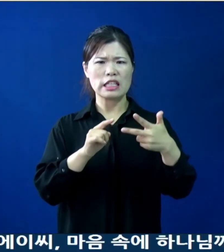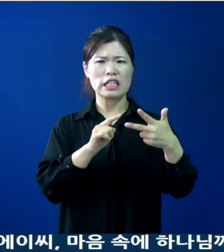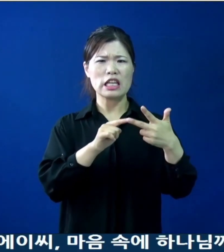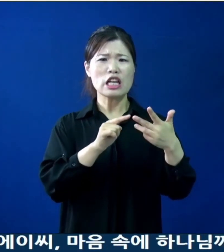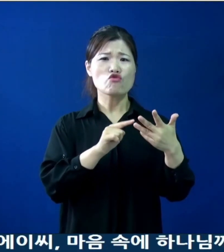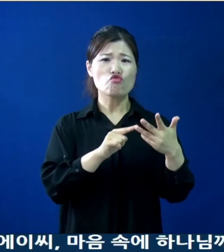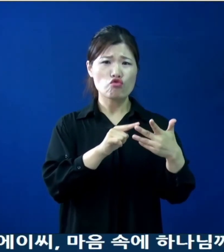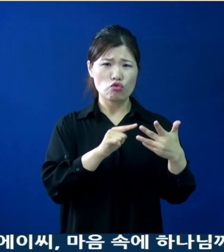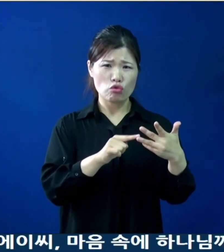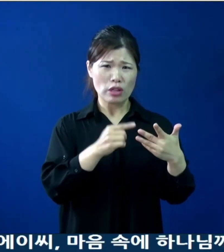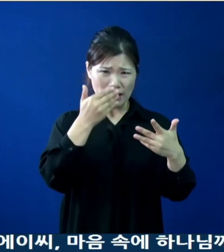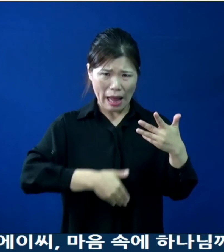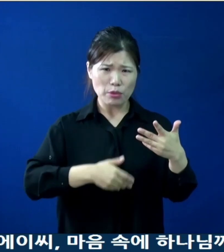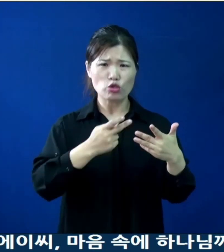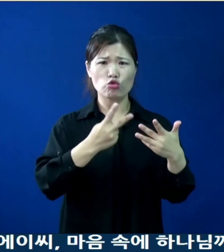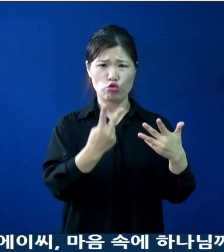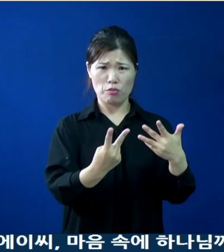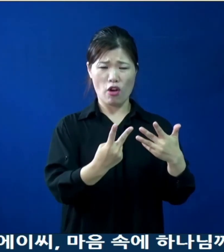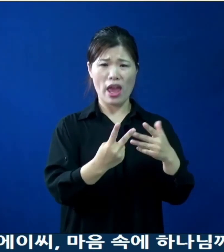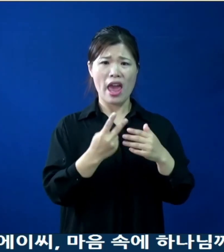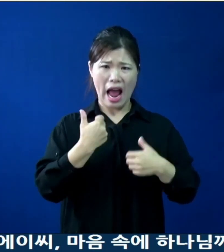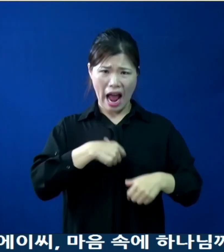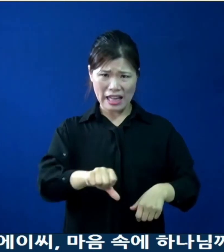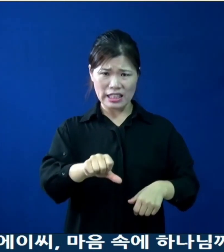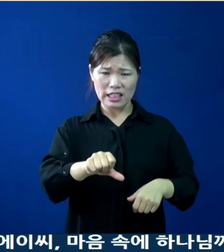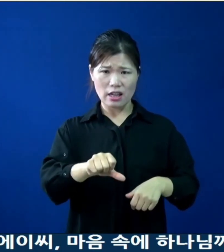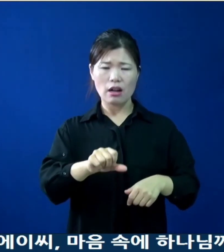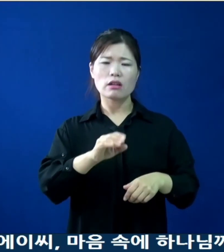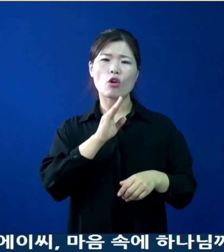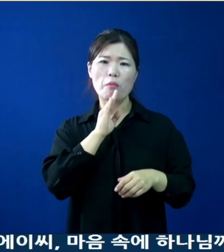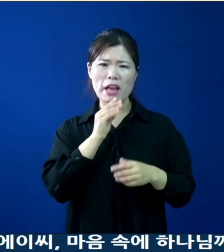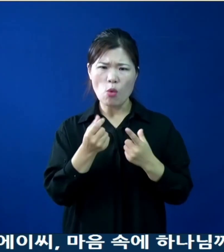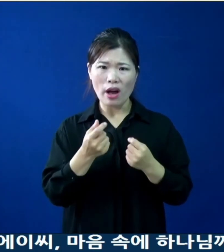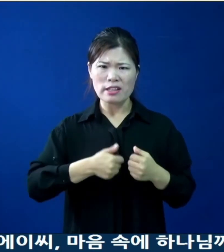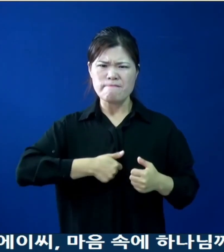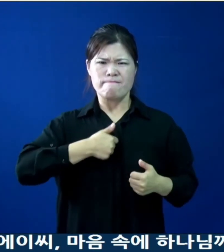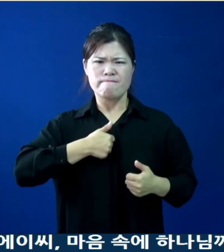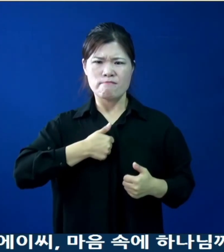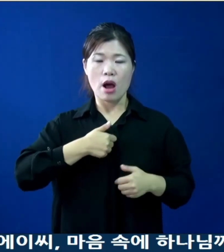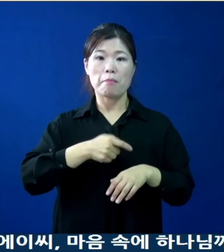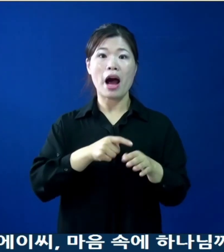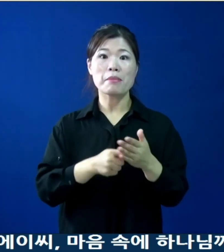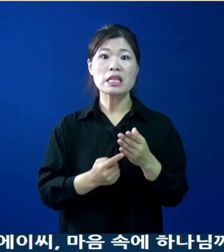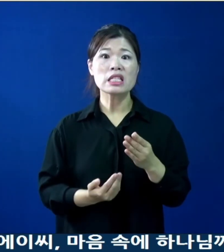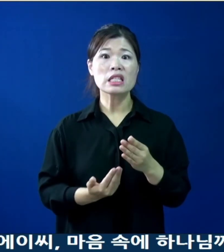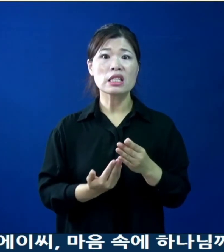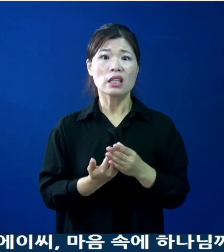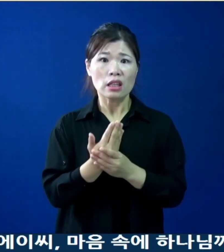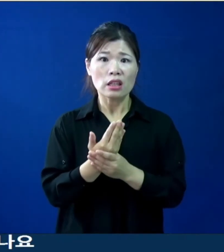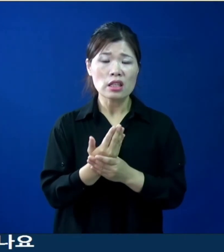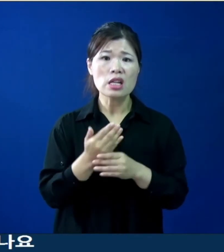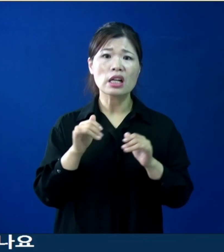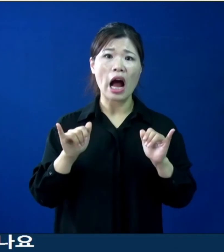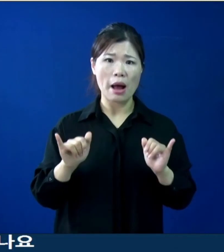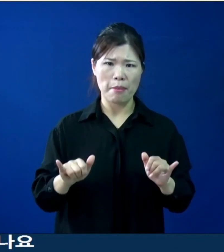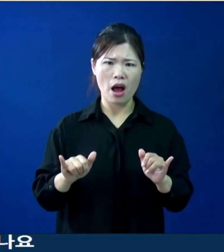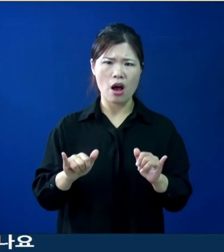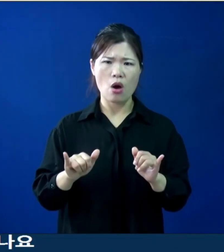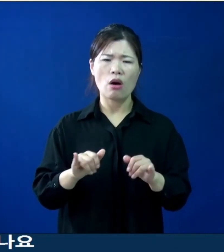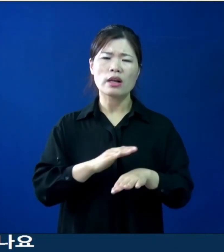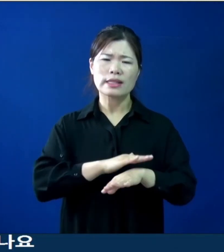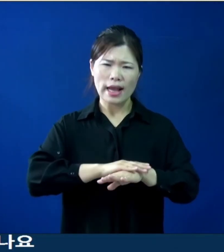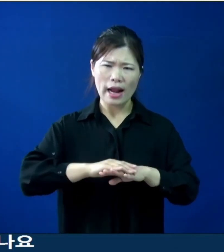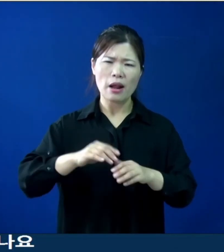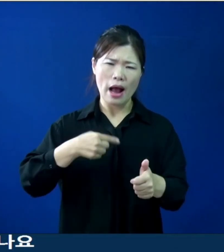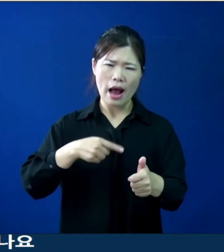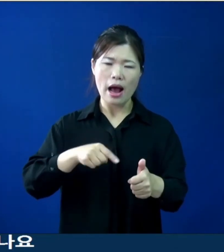들까봐 그런 마음을 교정해 주는 작업을 하고 있는 것이죠. 사실 이때 필요했던 것은